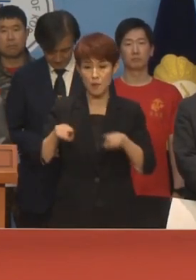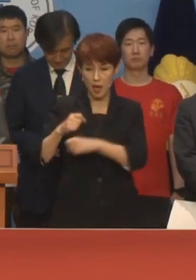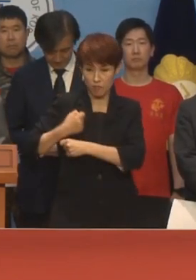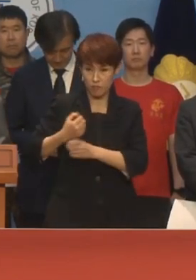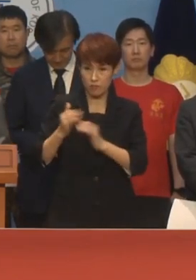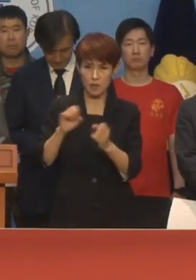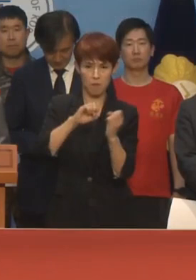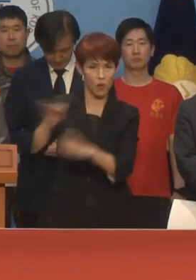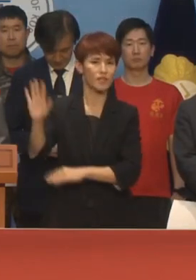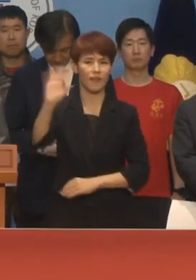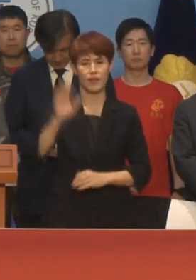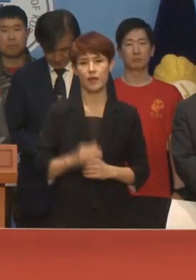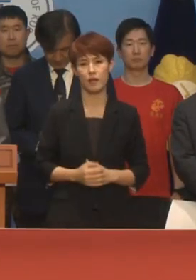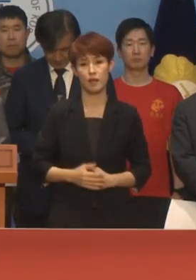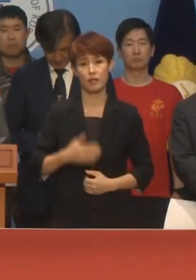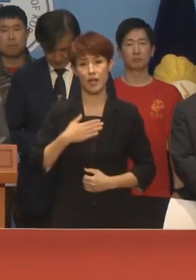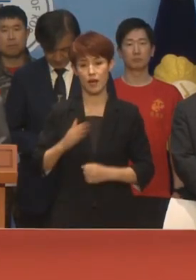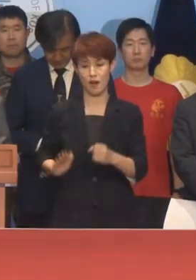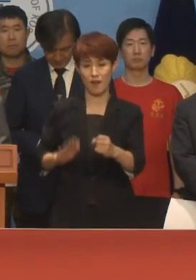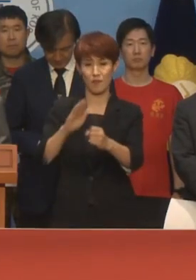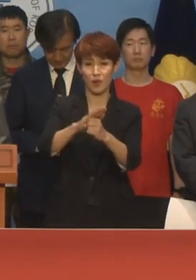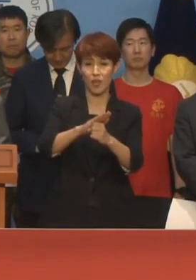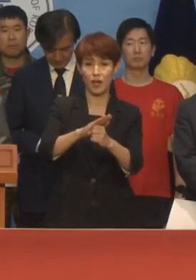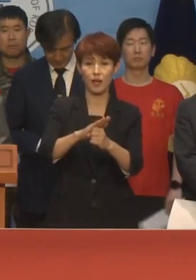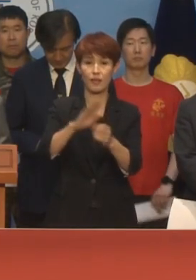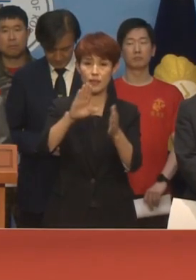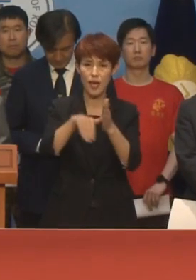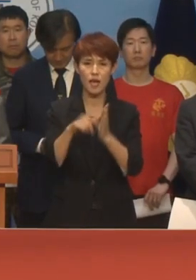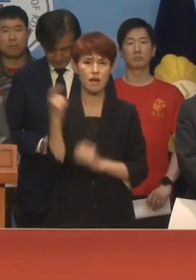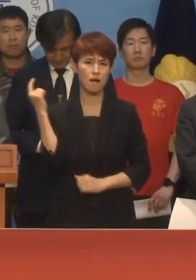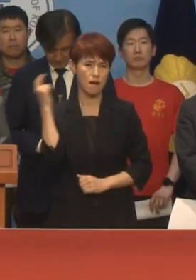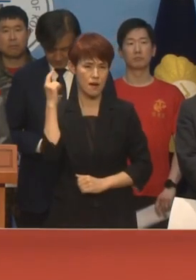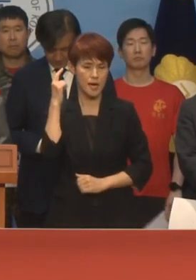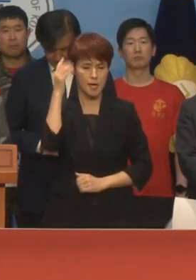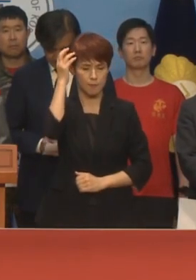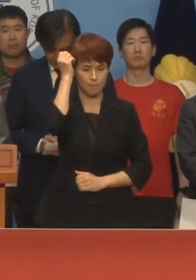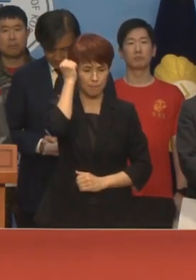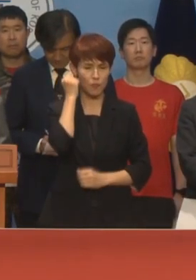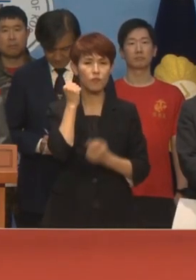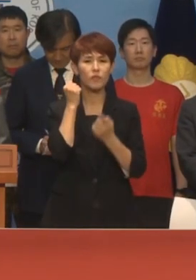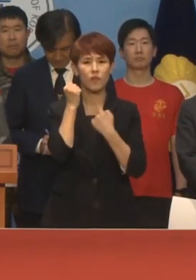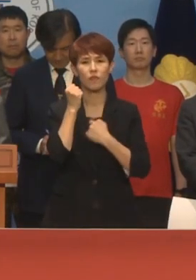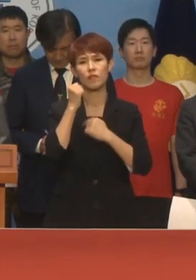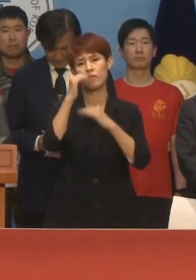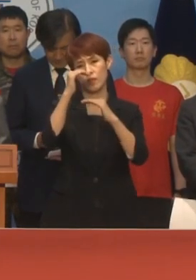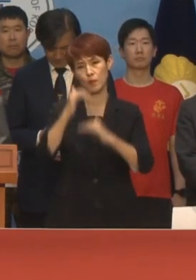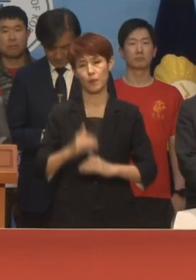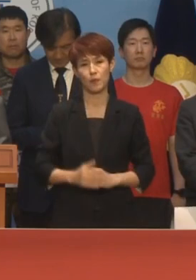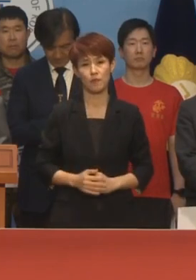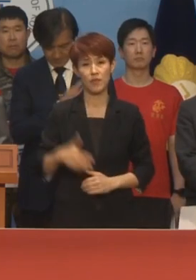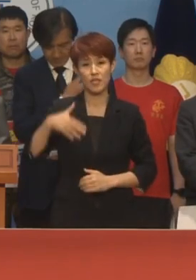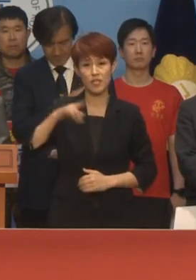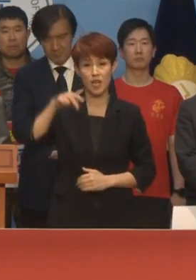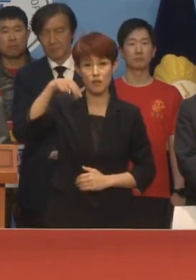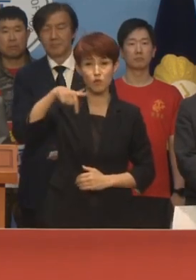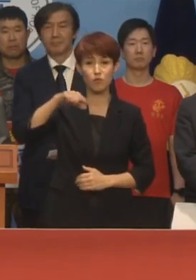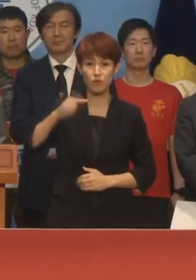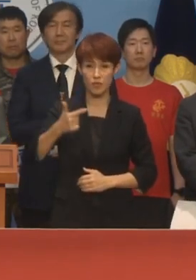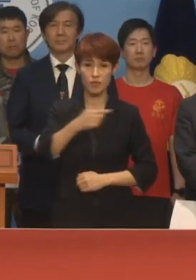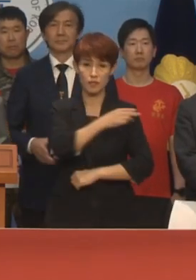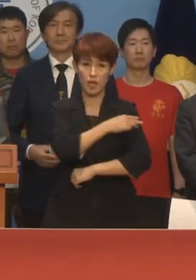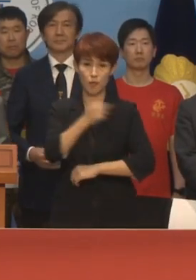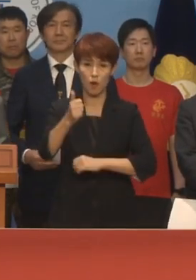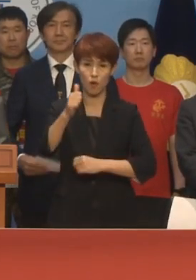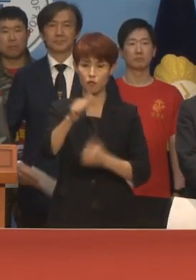때문이다. 제가 해병대 시절에 듣고 또 새겼던 말입니다. 최수건 상병